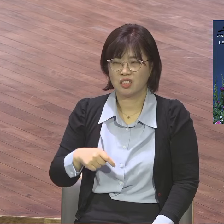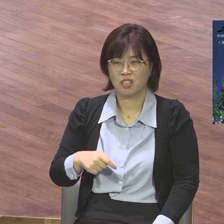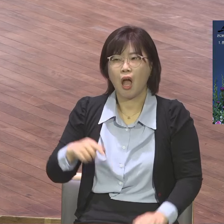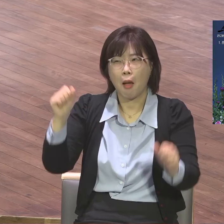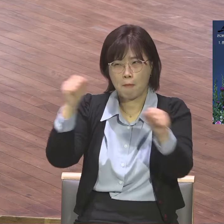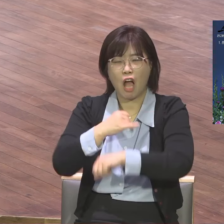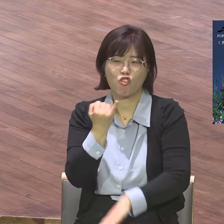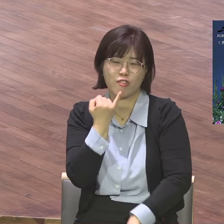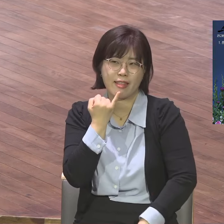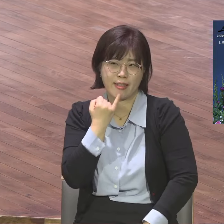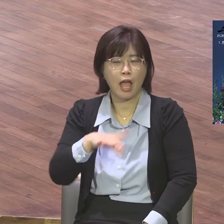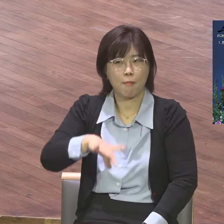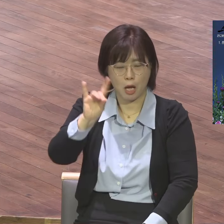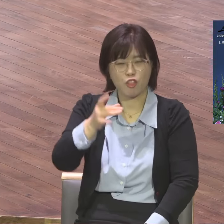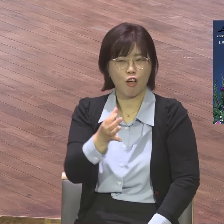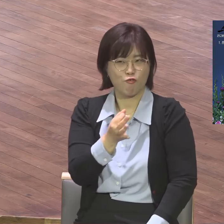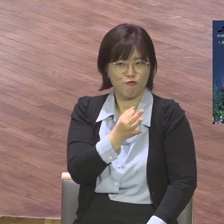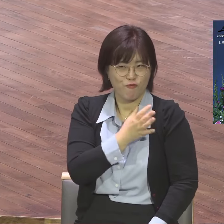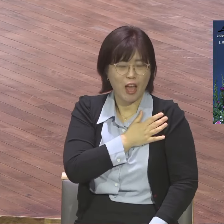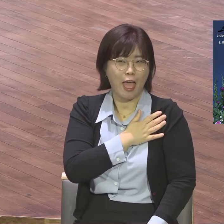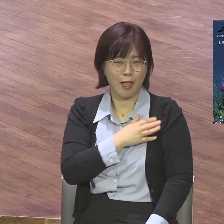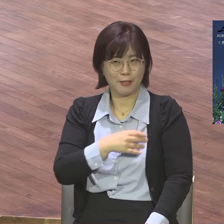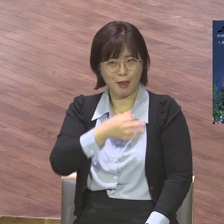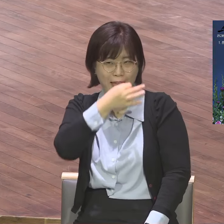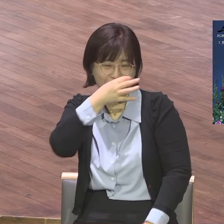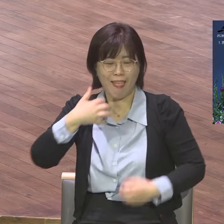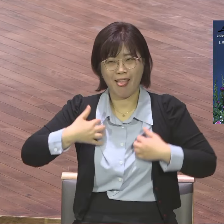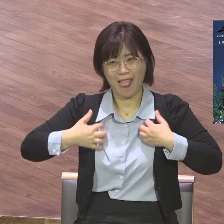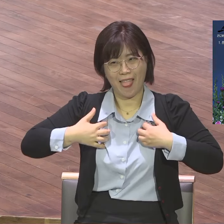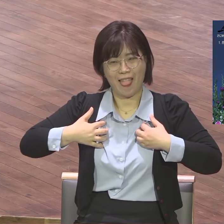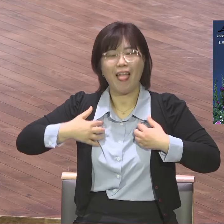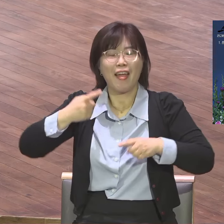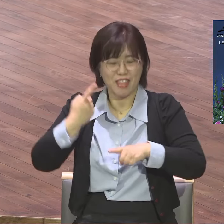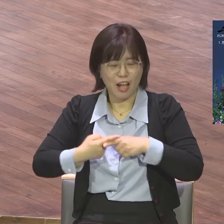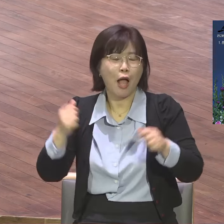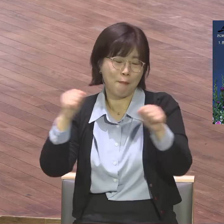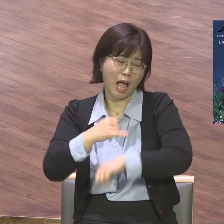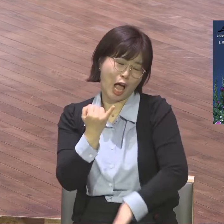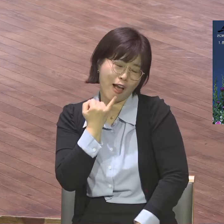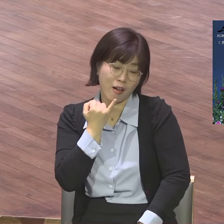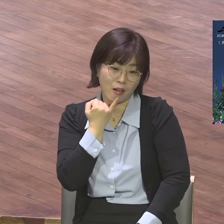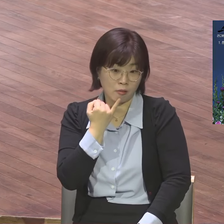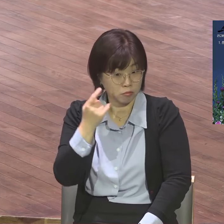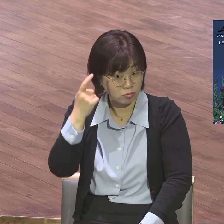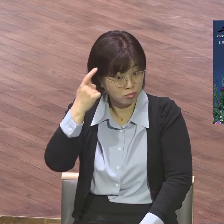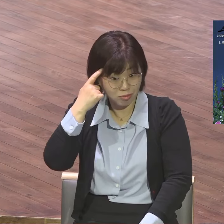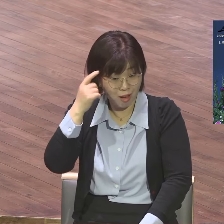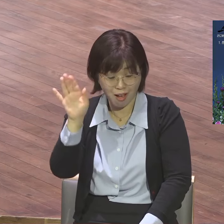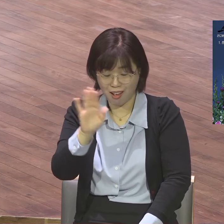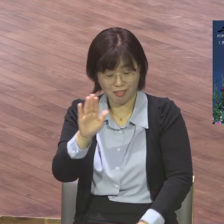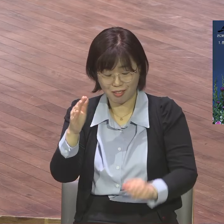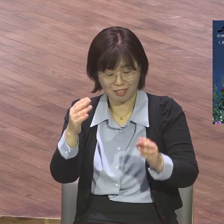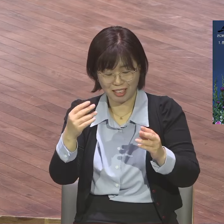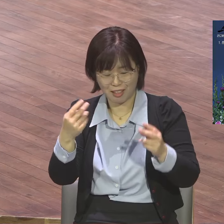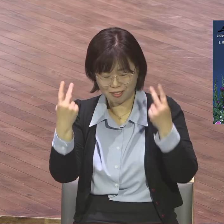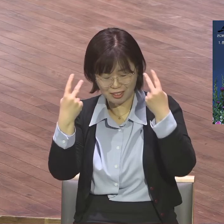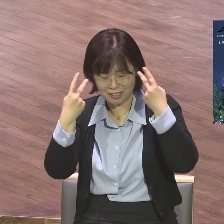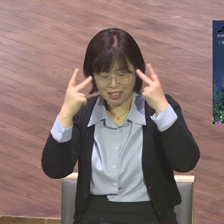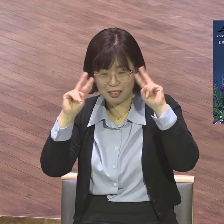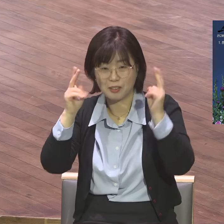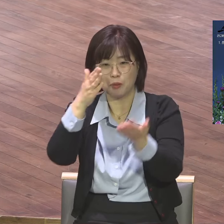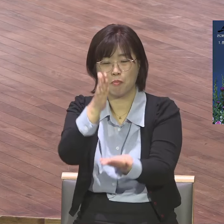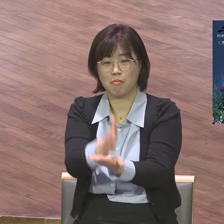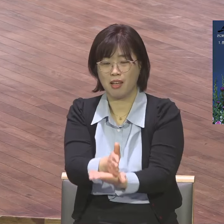아는 것. 왜 고생스럽게 망합니까? 왜 어렵게 힘들게 왜 그렇게